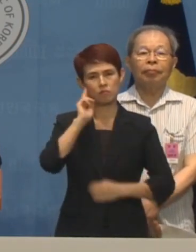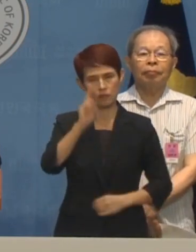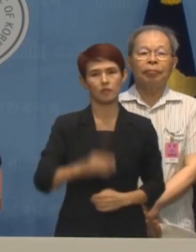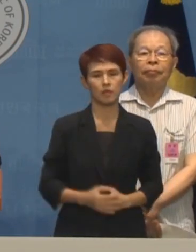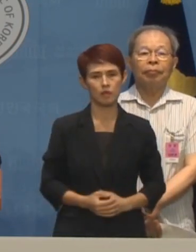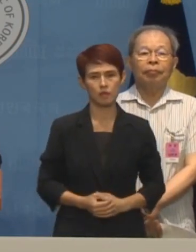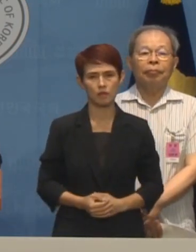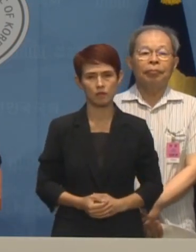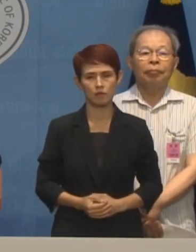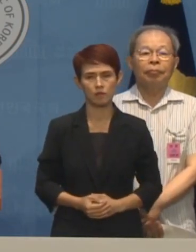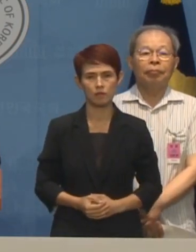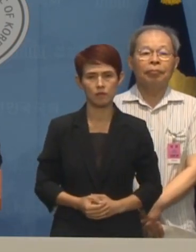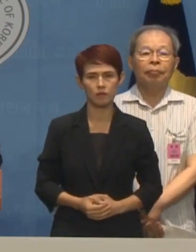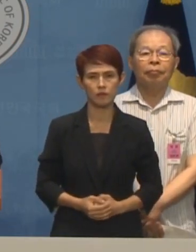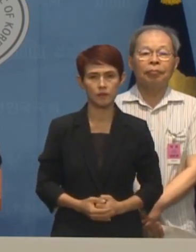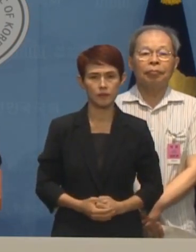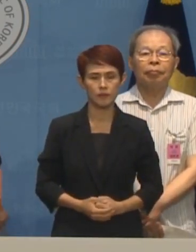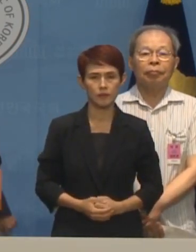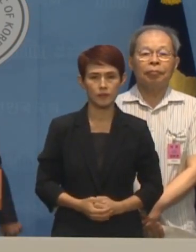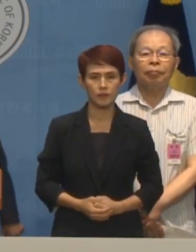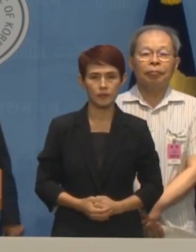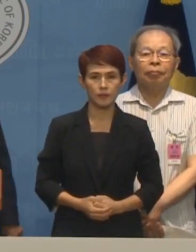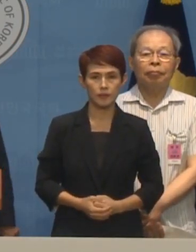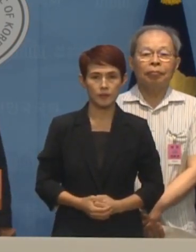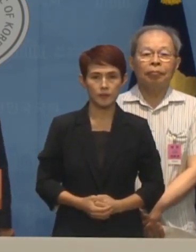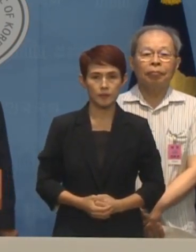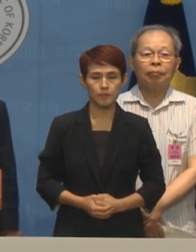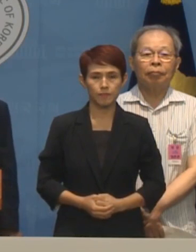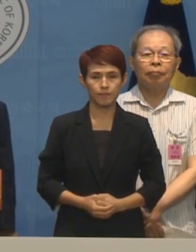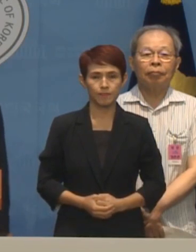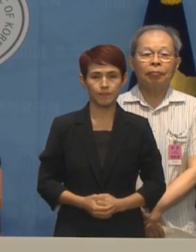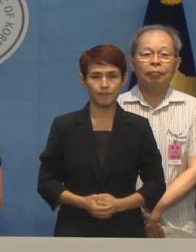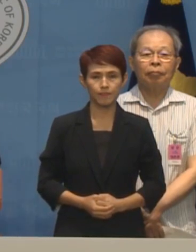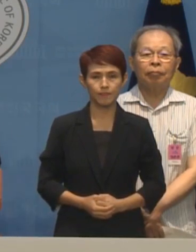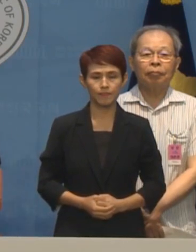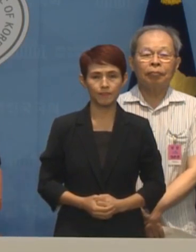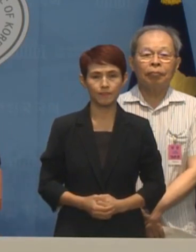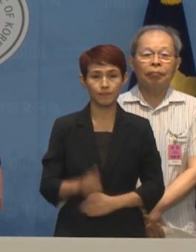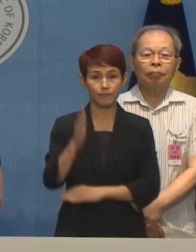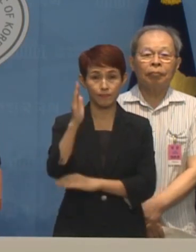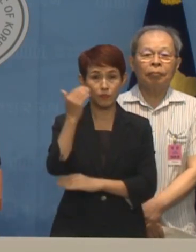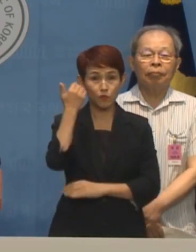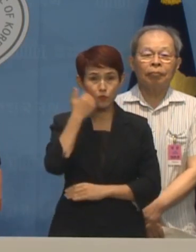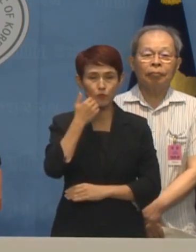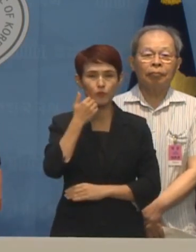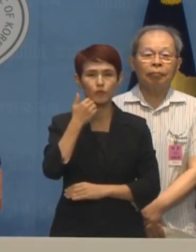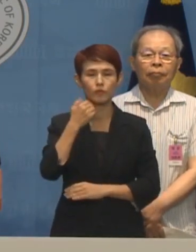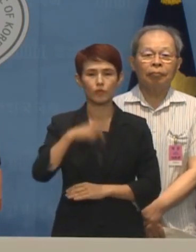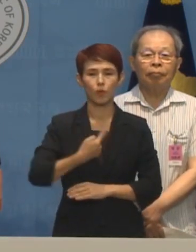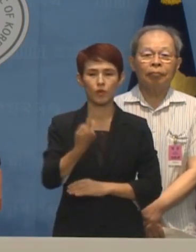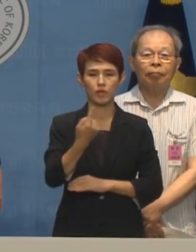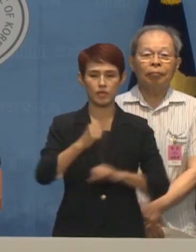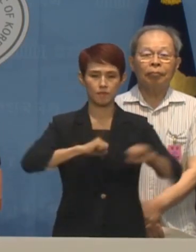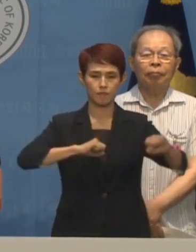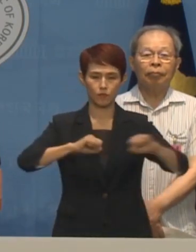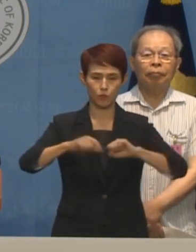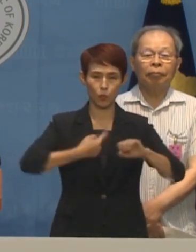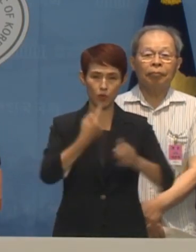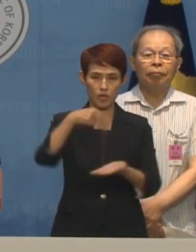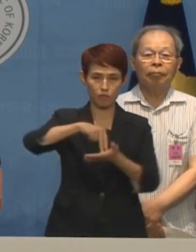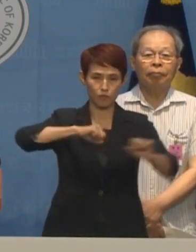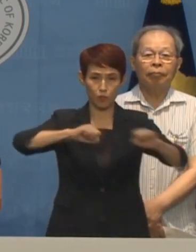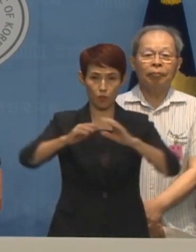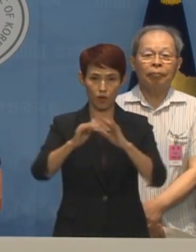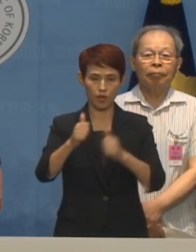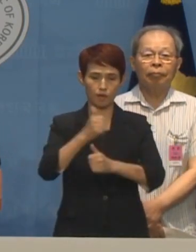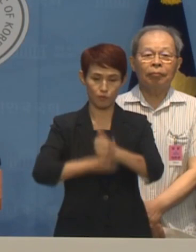일입니다. 이에 따라서 발언을 진행하겠습니다. 발언은 후손, 역사정의 특위, 그리고